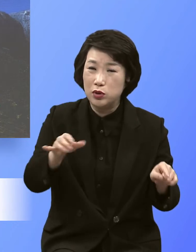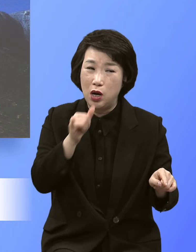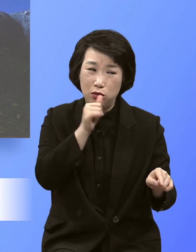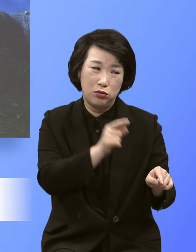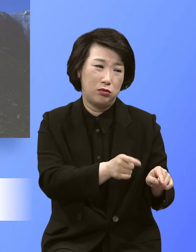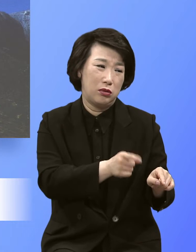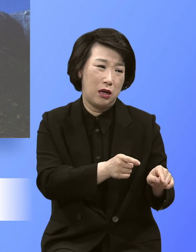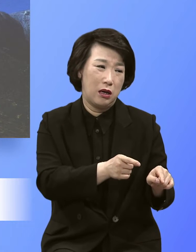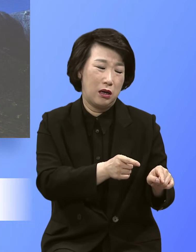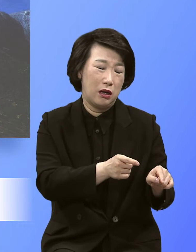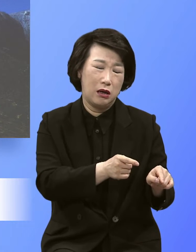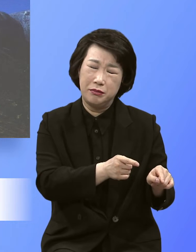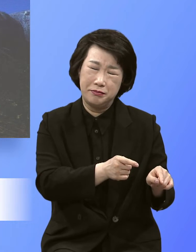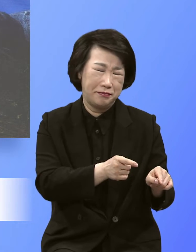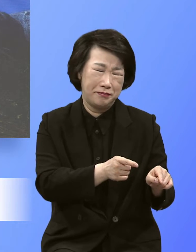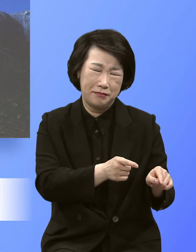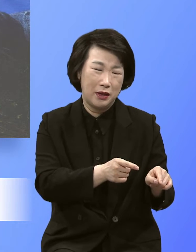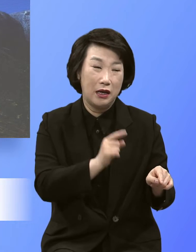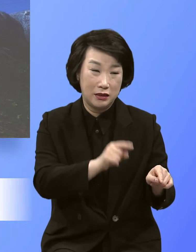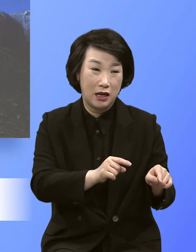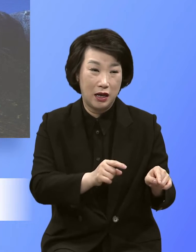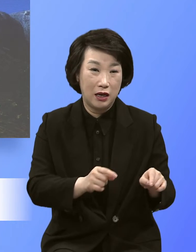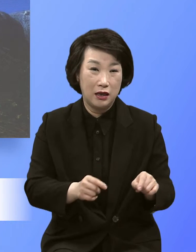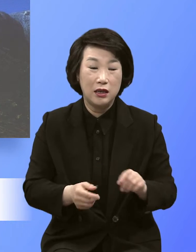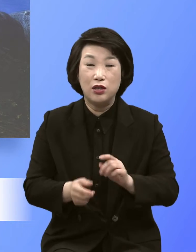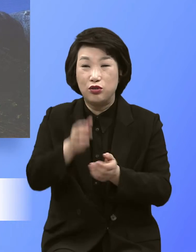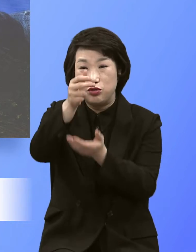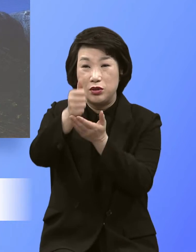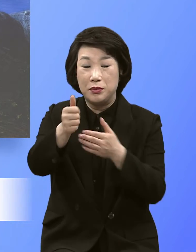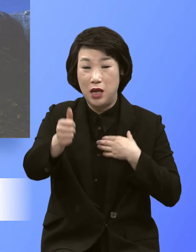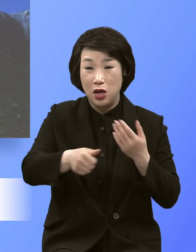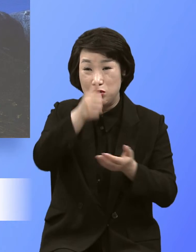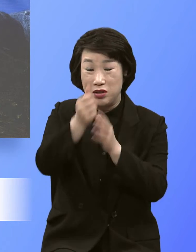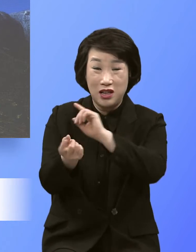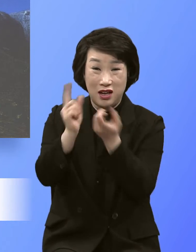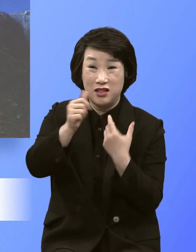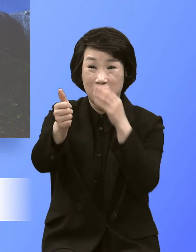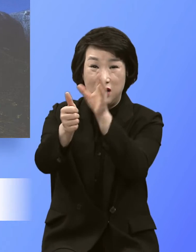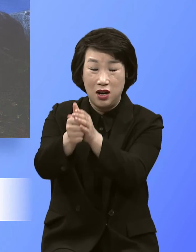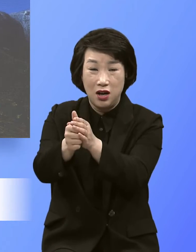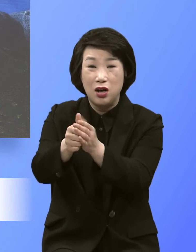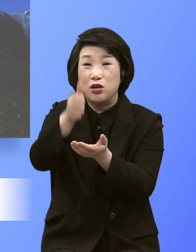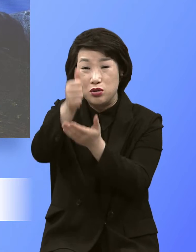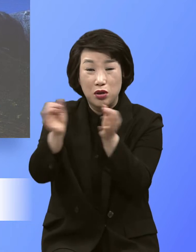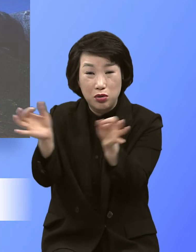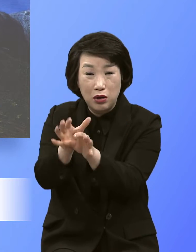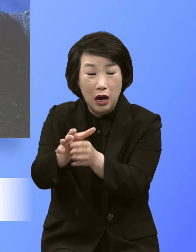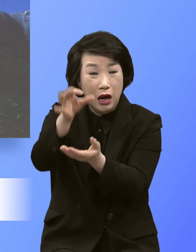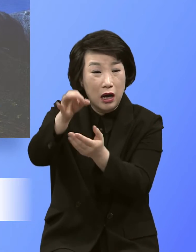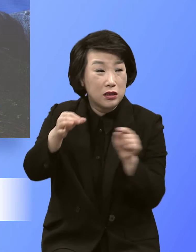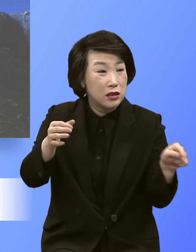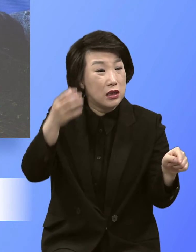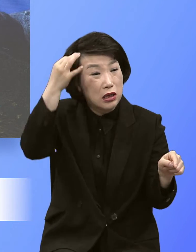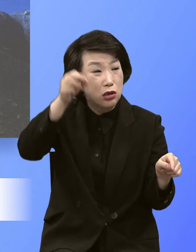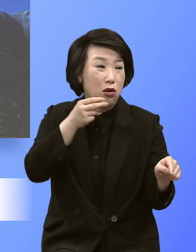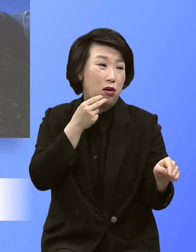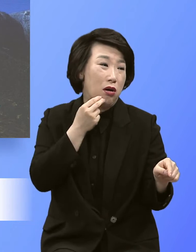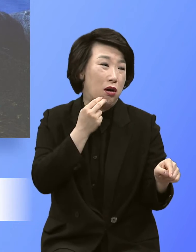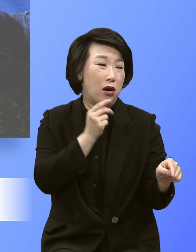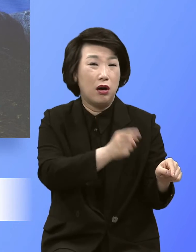무시해버리든지 아니면 대속의 가치를 인정하지 않든지 이